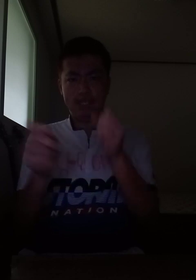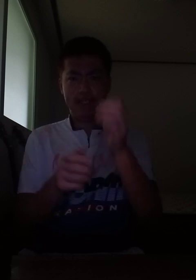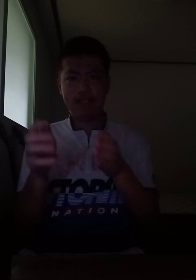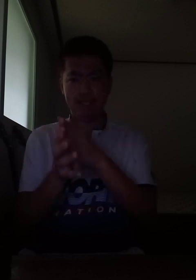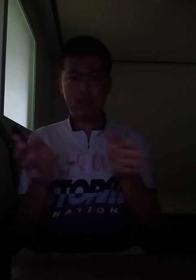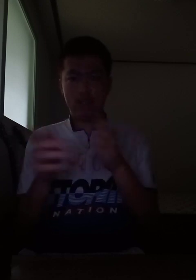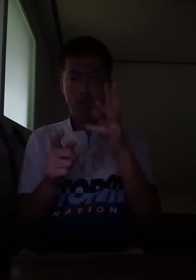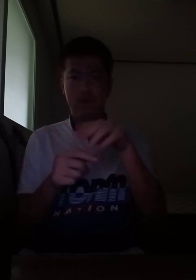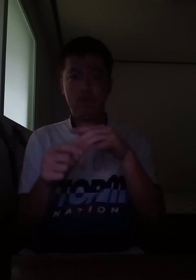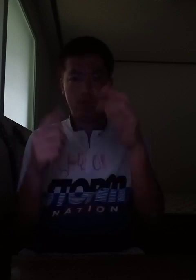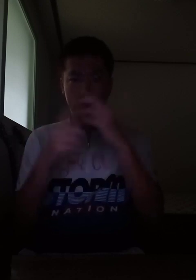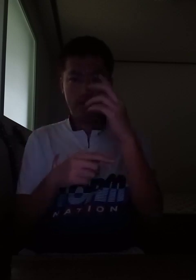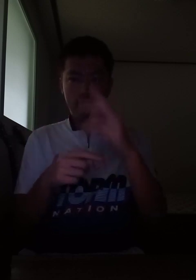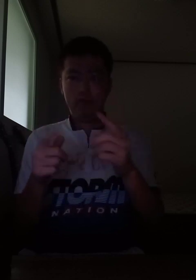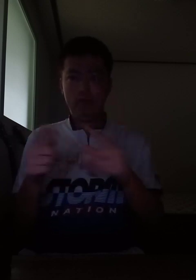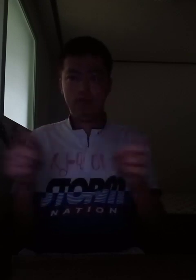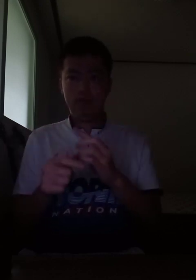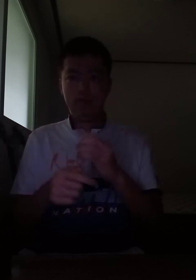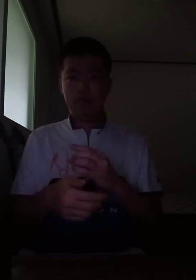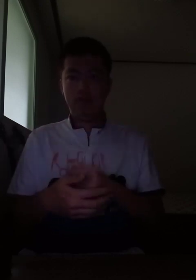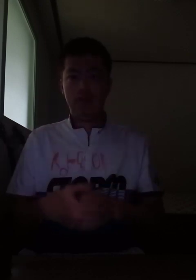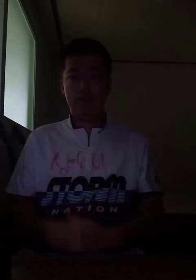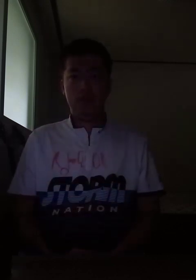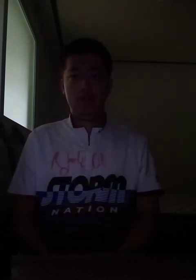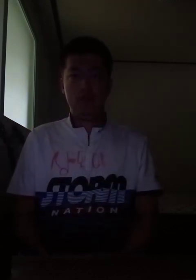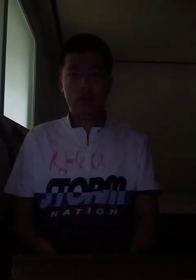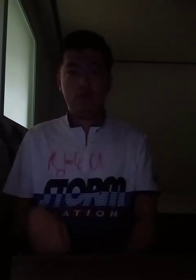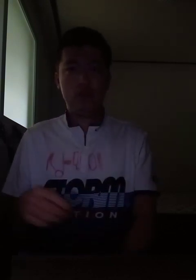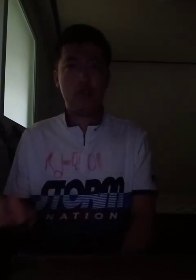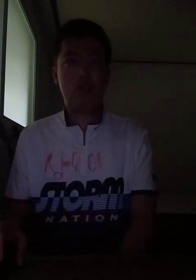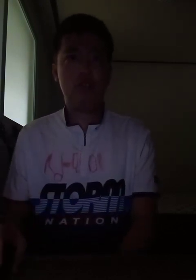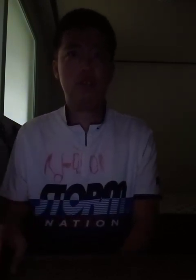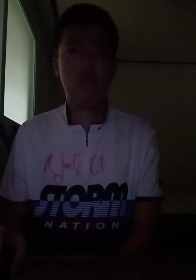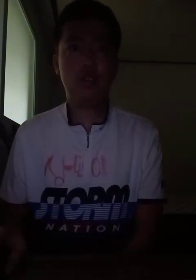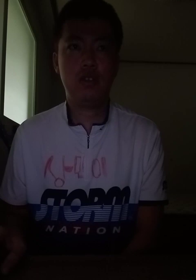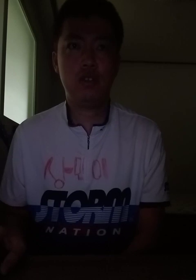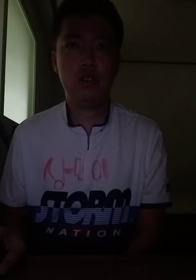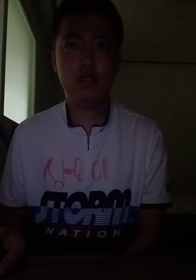범죄가 고개를 들고 있습니다. MBC 뉴스 박주연입니다.